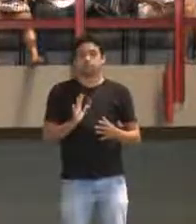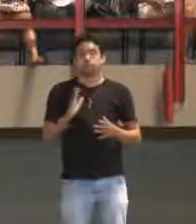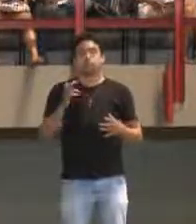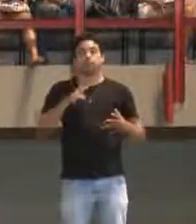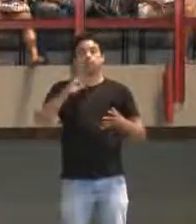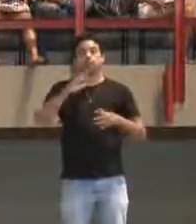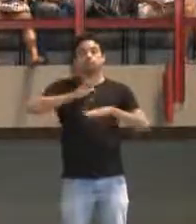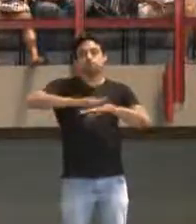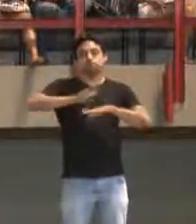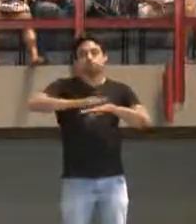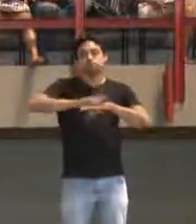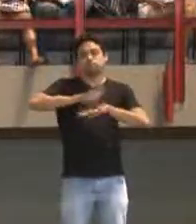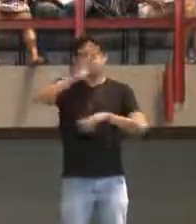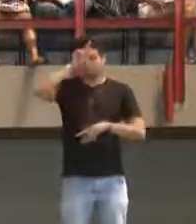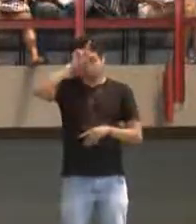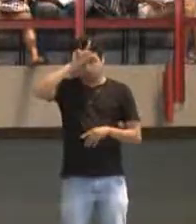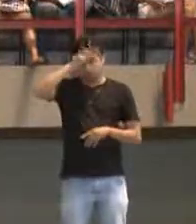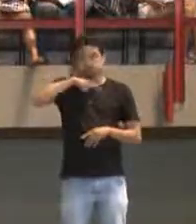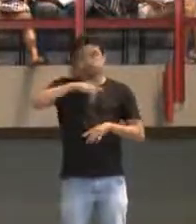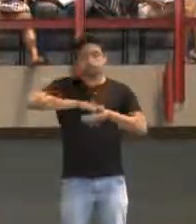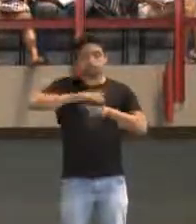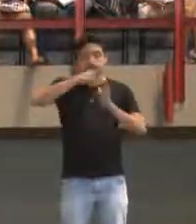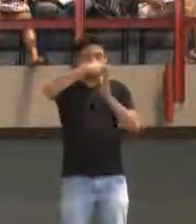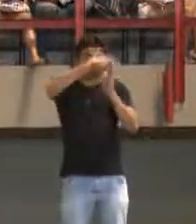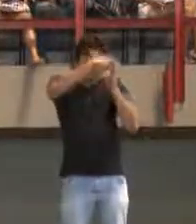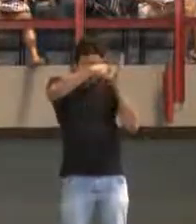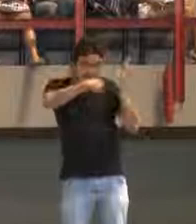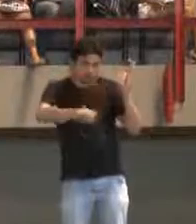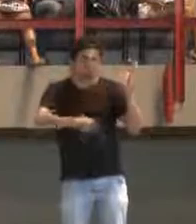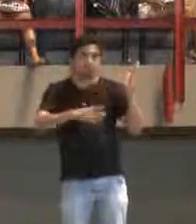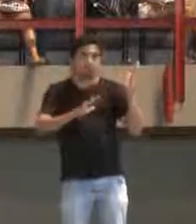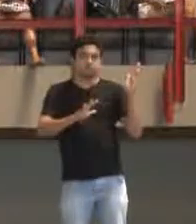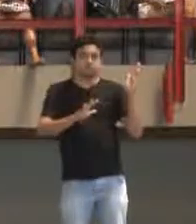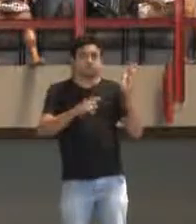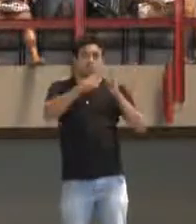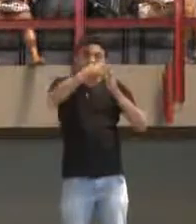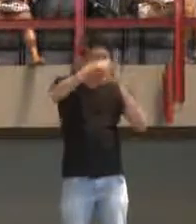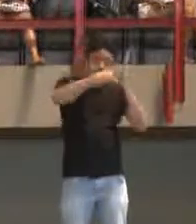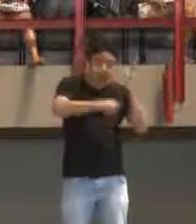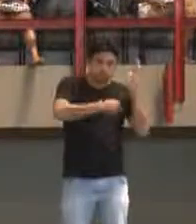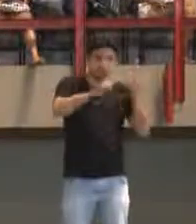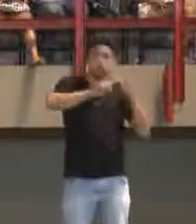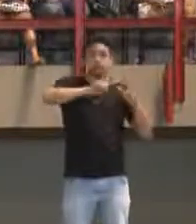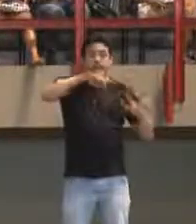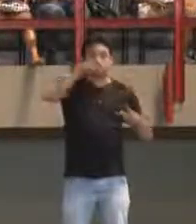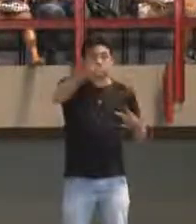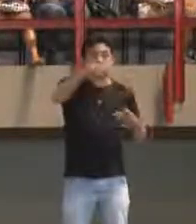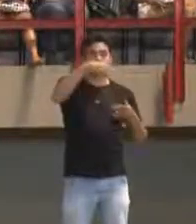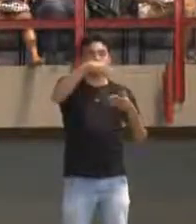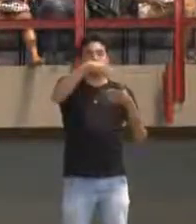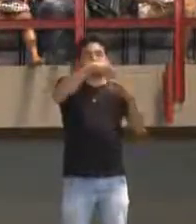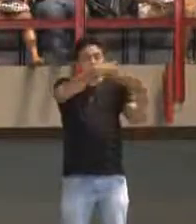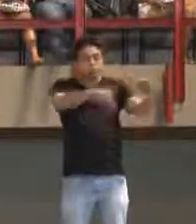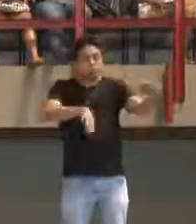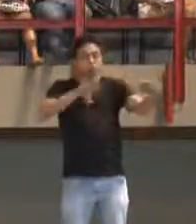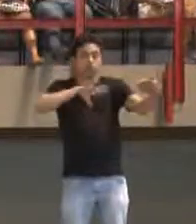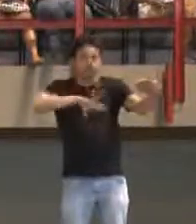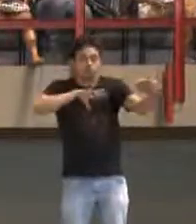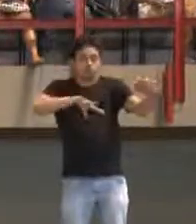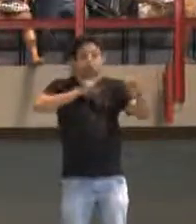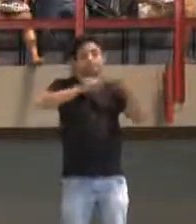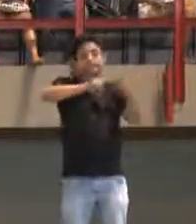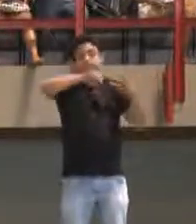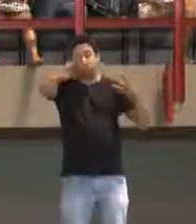primeira redação. Faz primeira redação, a melhor coisa. Depois tu vai para a prova de português